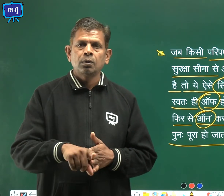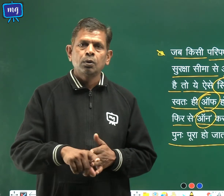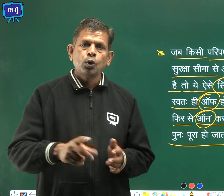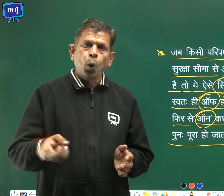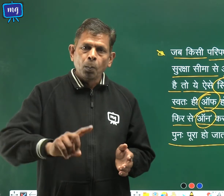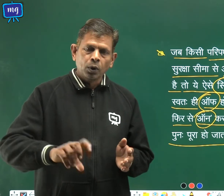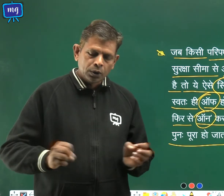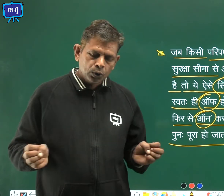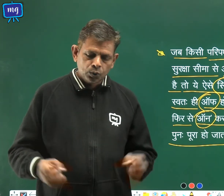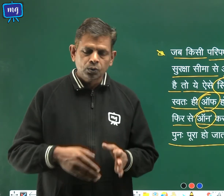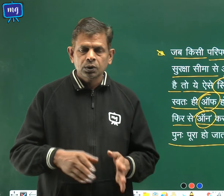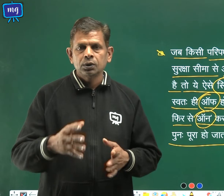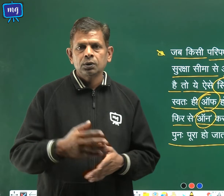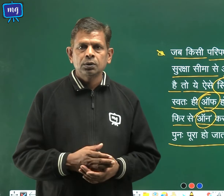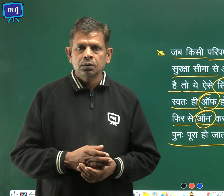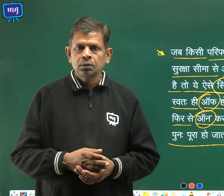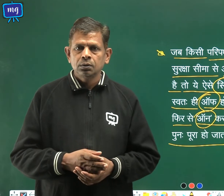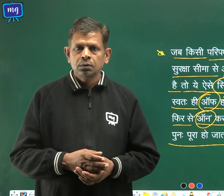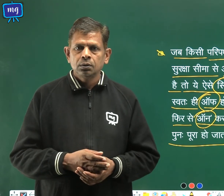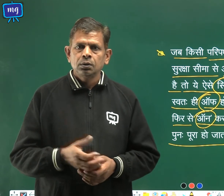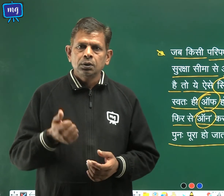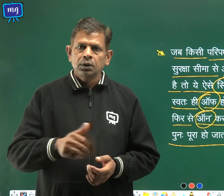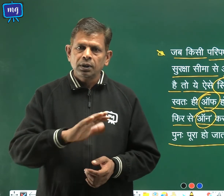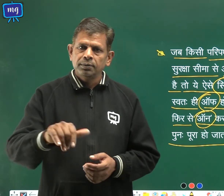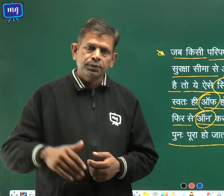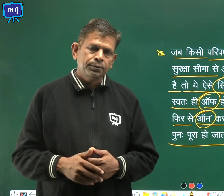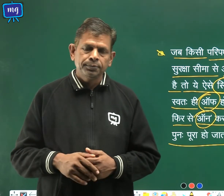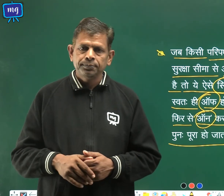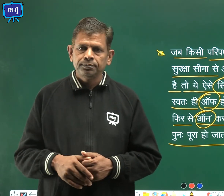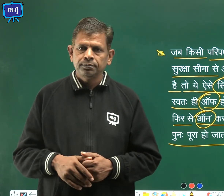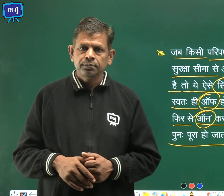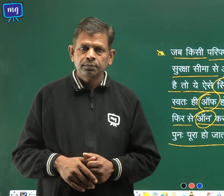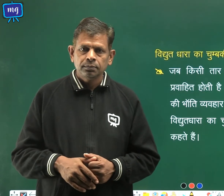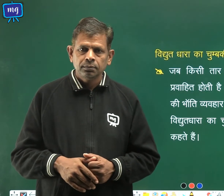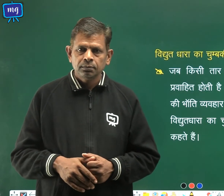पुनः शुरू हो जाता है। ठीक है बच्चों,